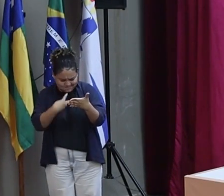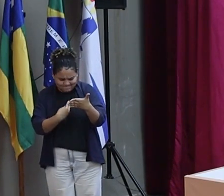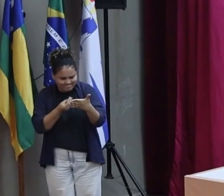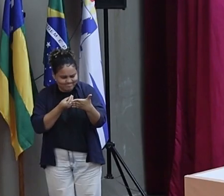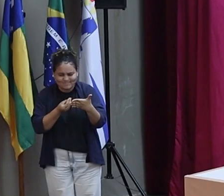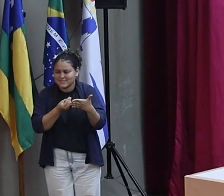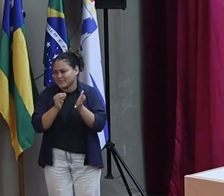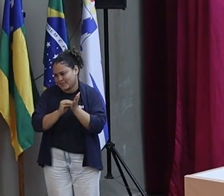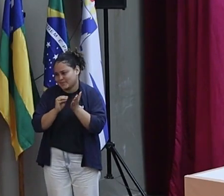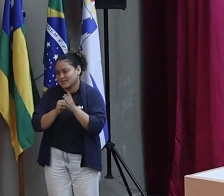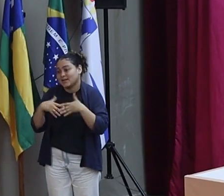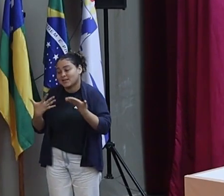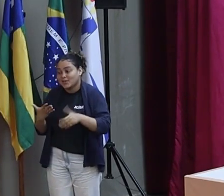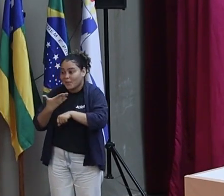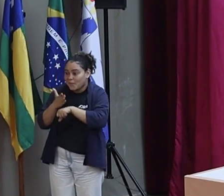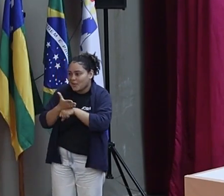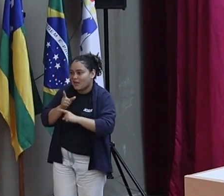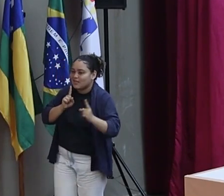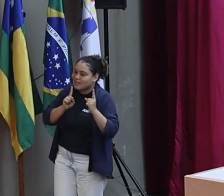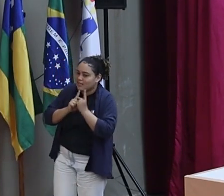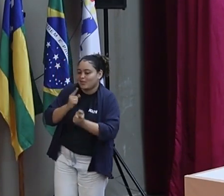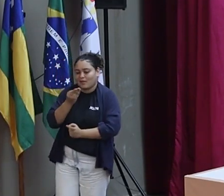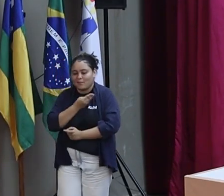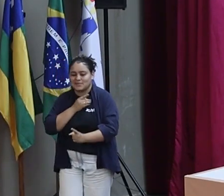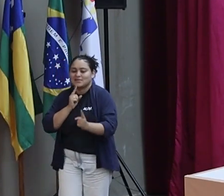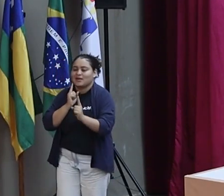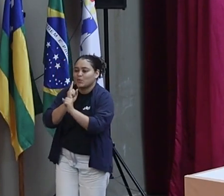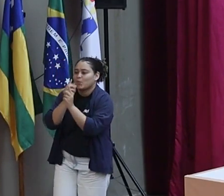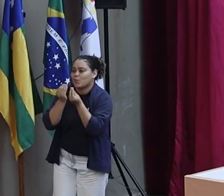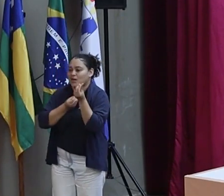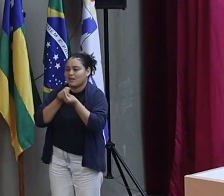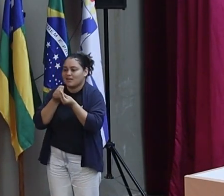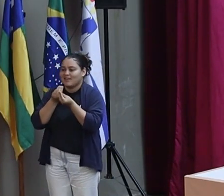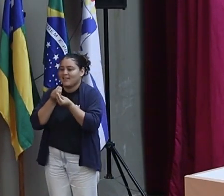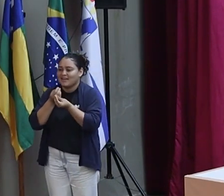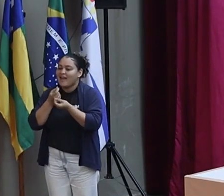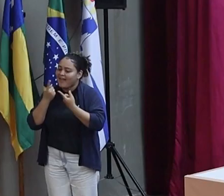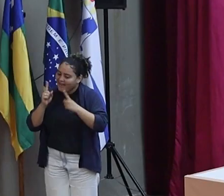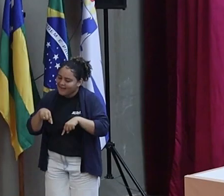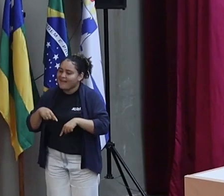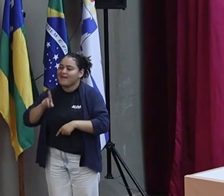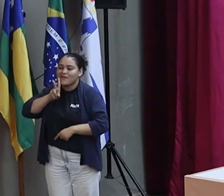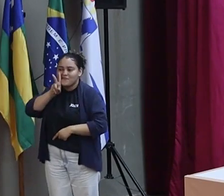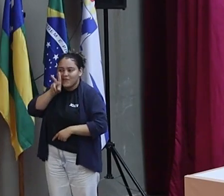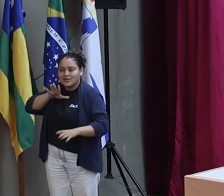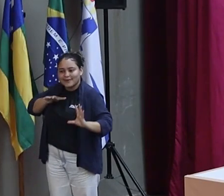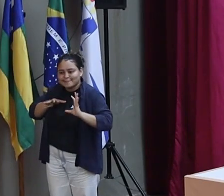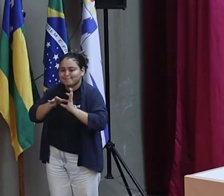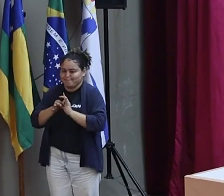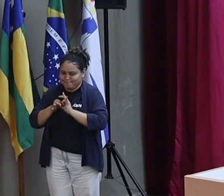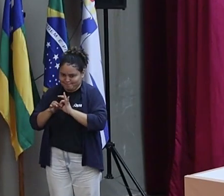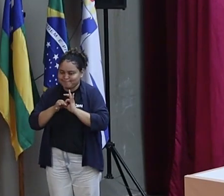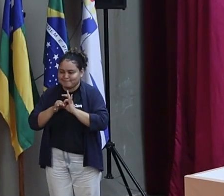essa praxis da amizade, do encontro, é também o lugar da força, é também o lugar da potência, é o lugar da transformação. Nesse